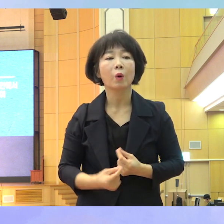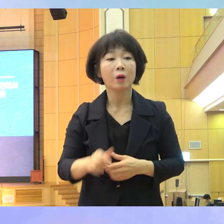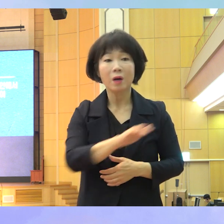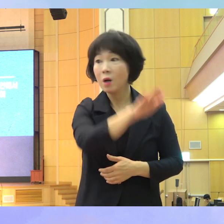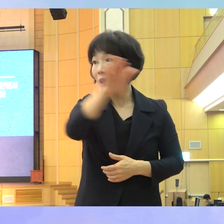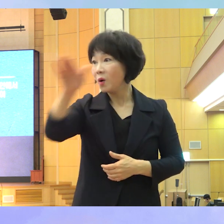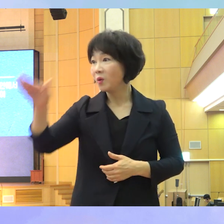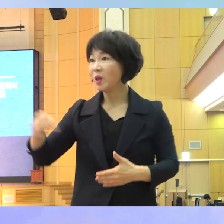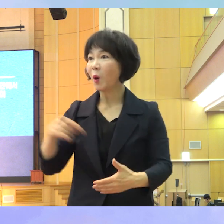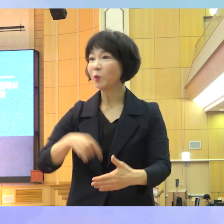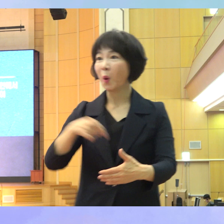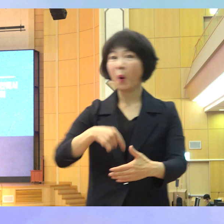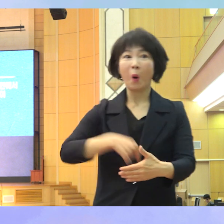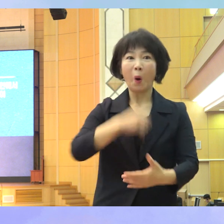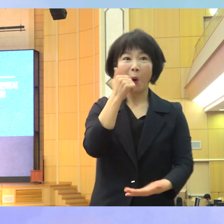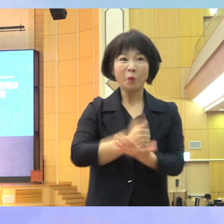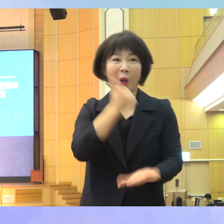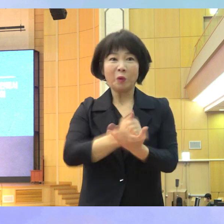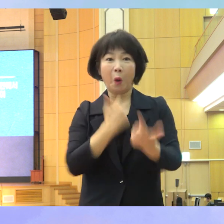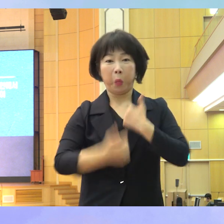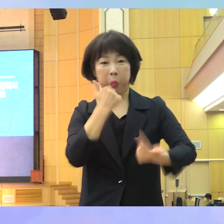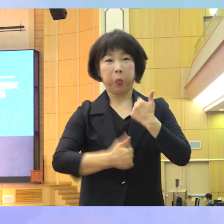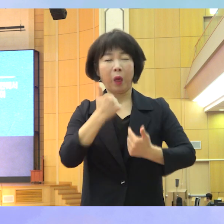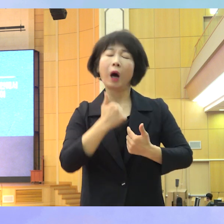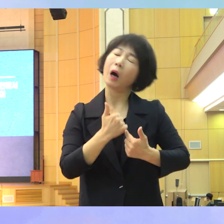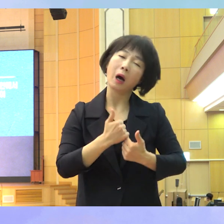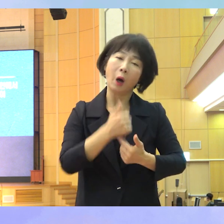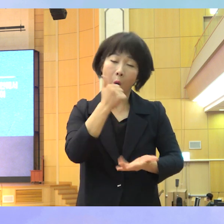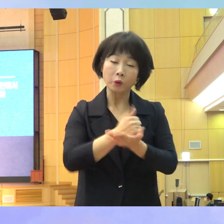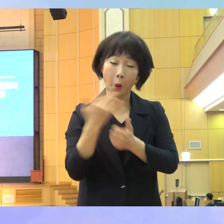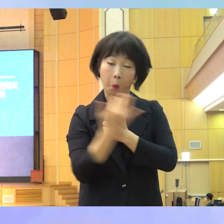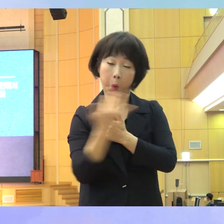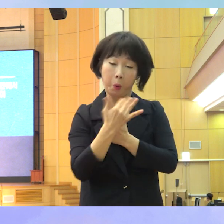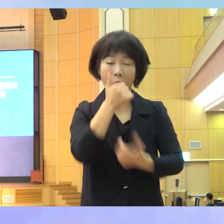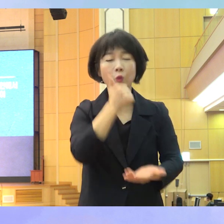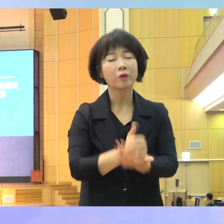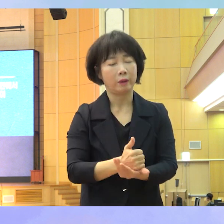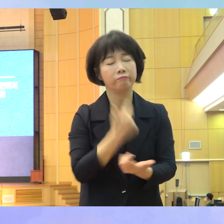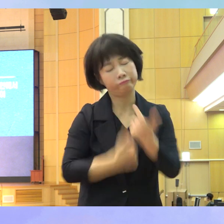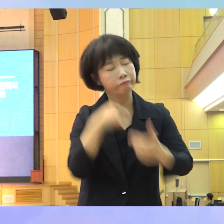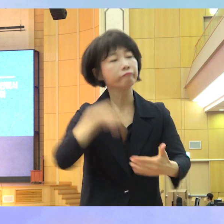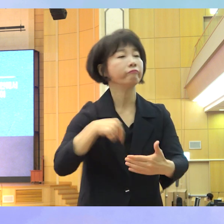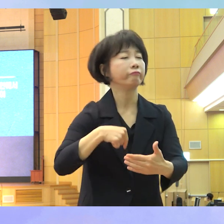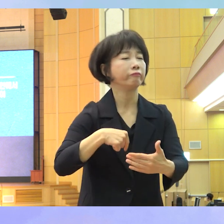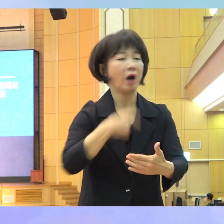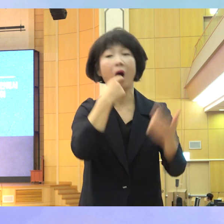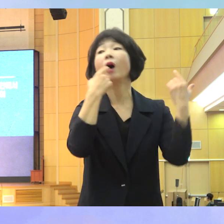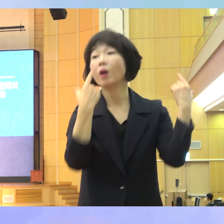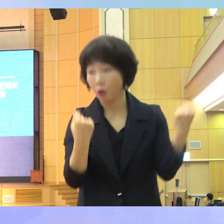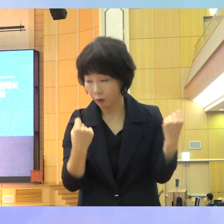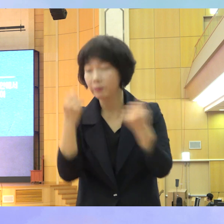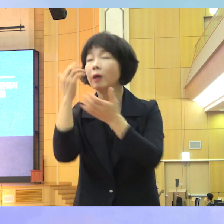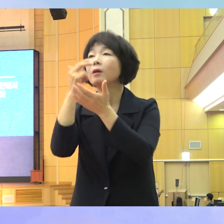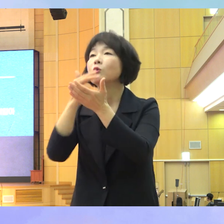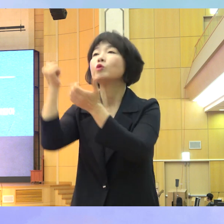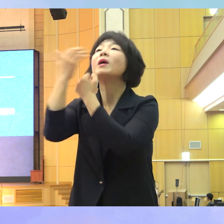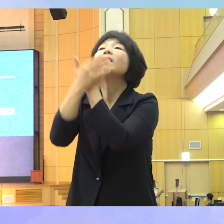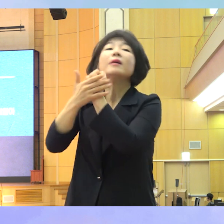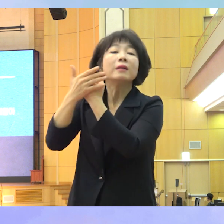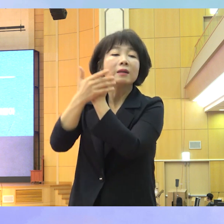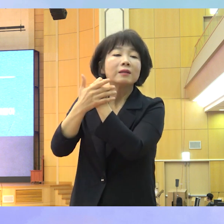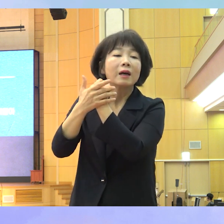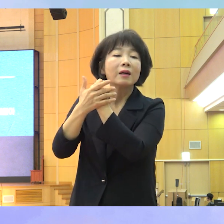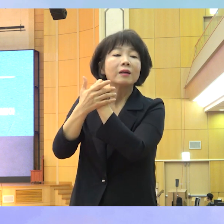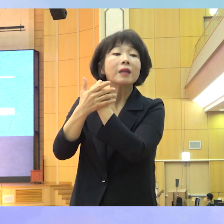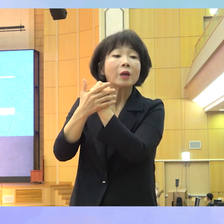막 왕노릇을 하는 거예요. 왕노릇한 것 같이, 그런 것 같이 은혜도 또한